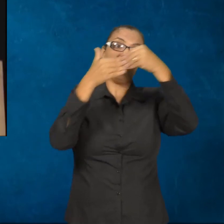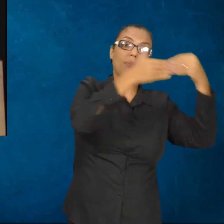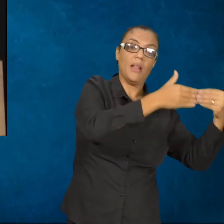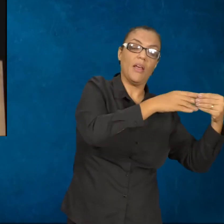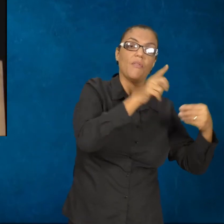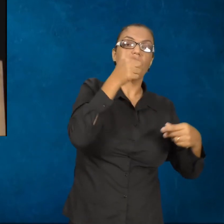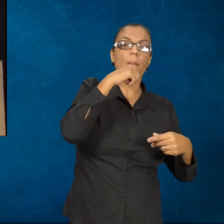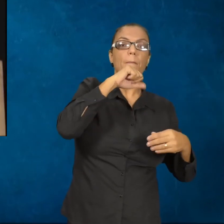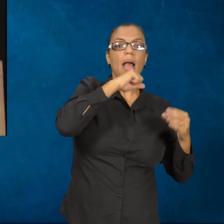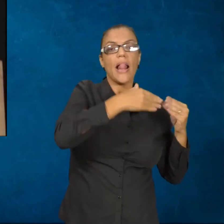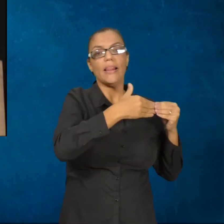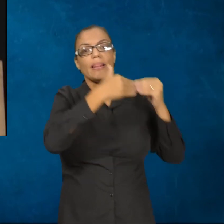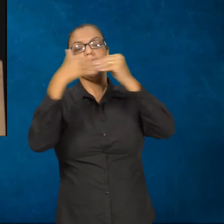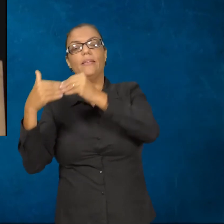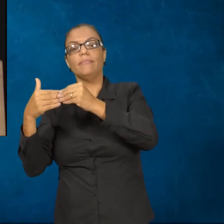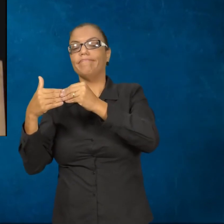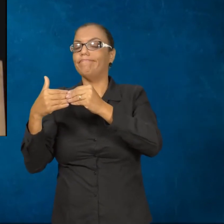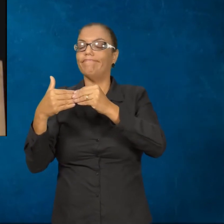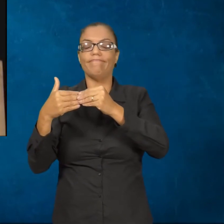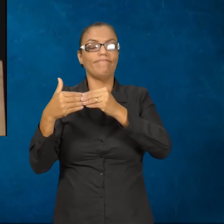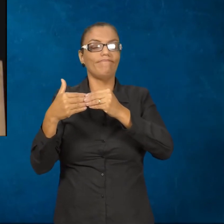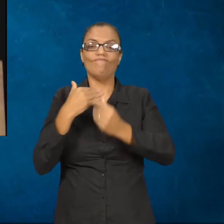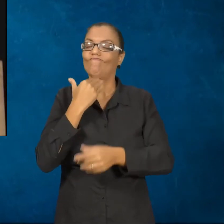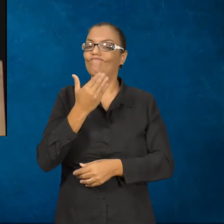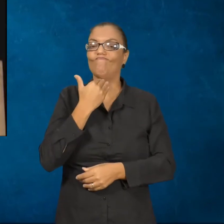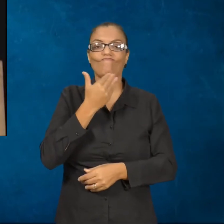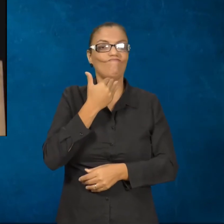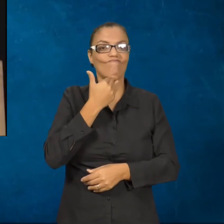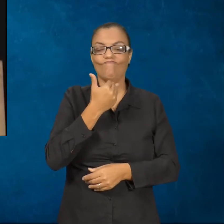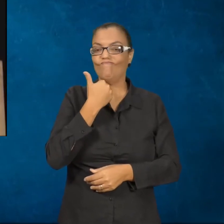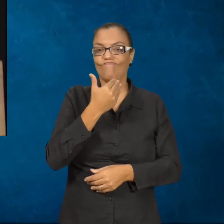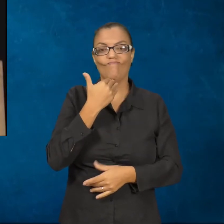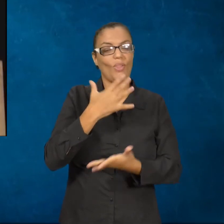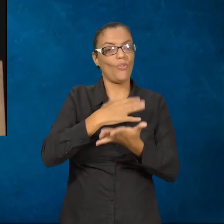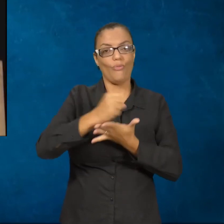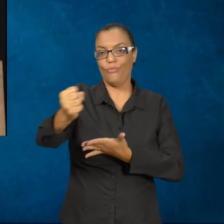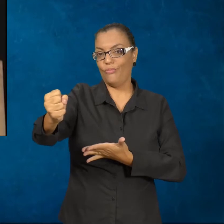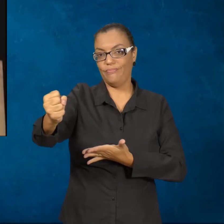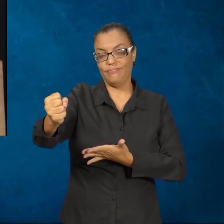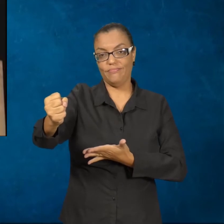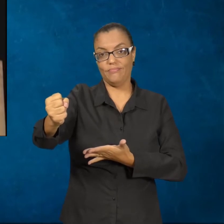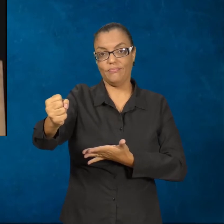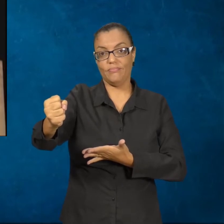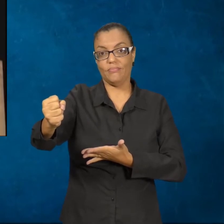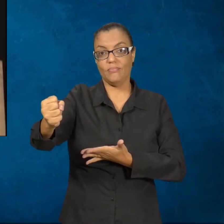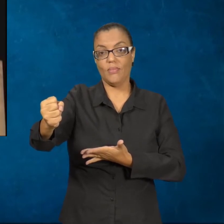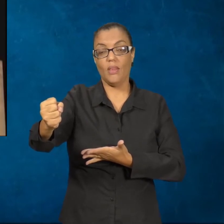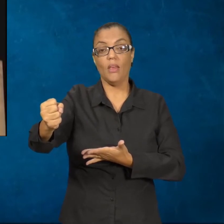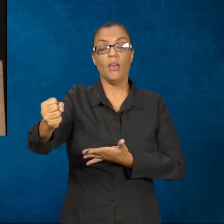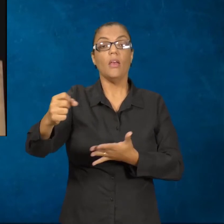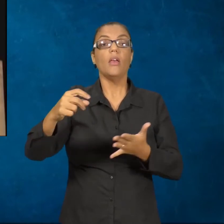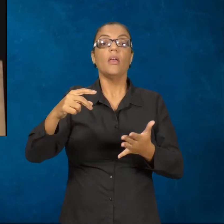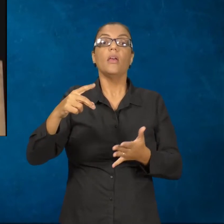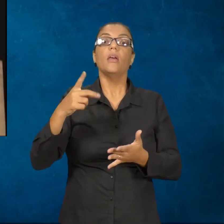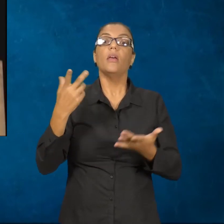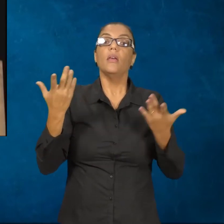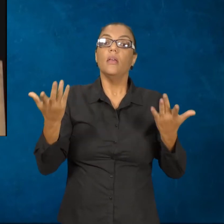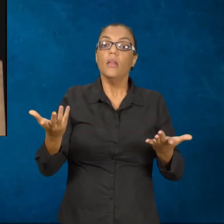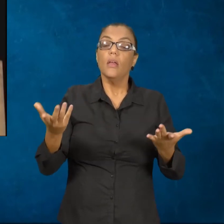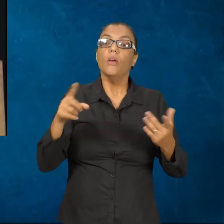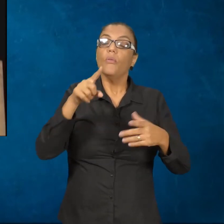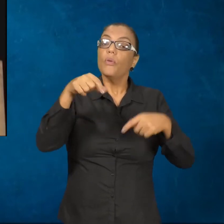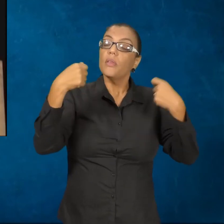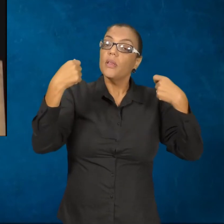outro, esquece. Não tem salvação. E remar para o mesmo lado significa o